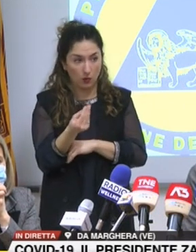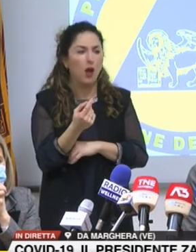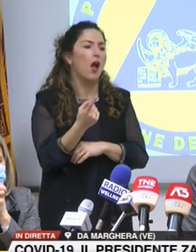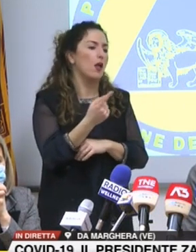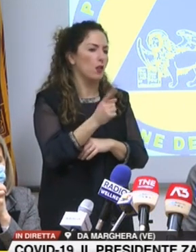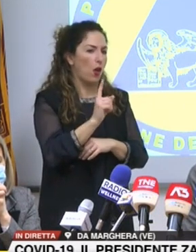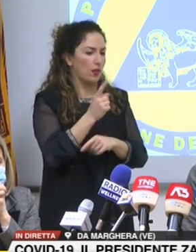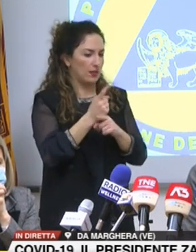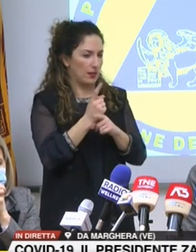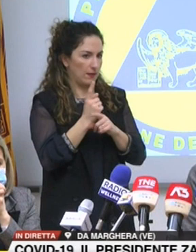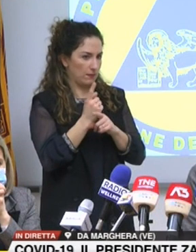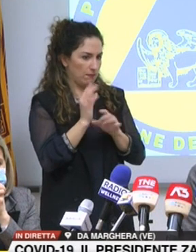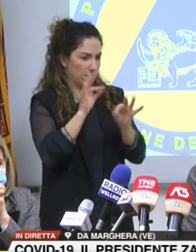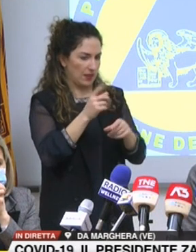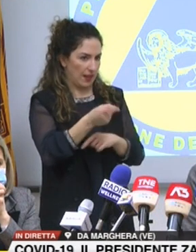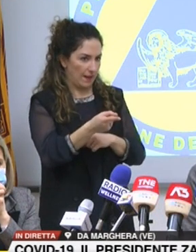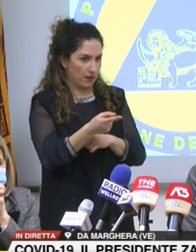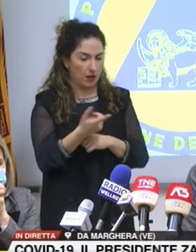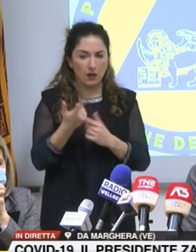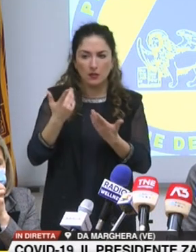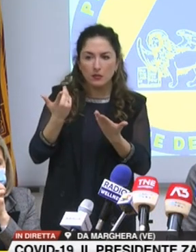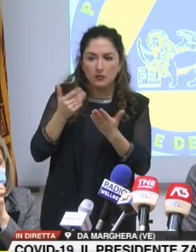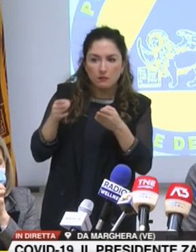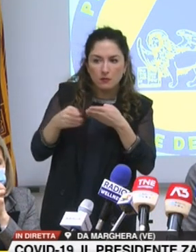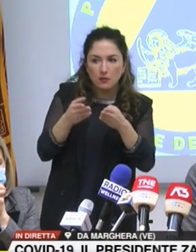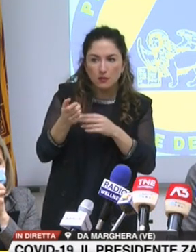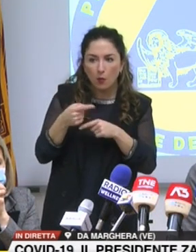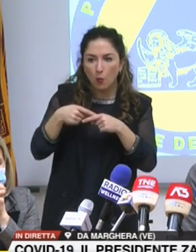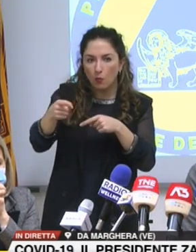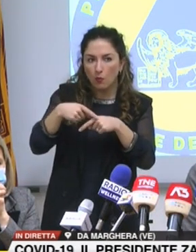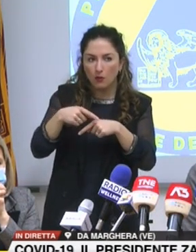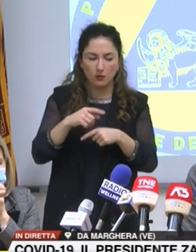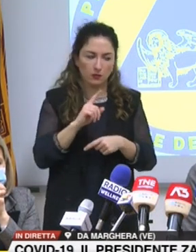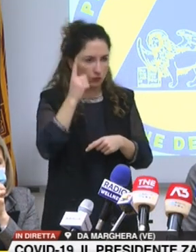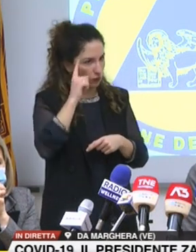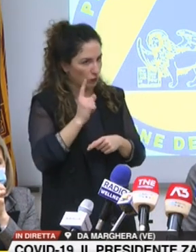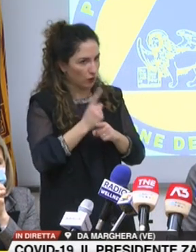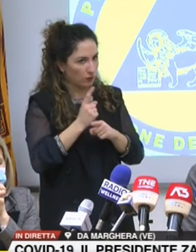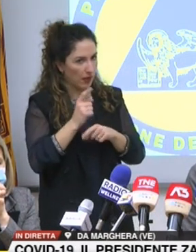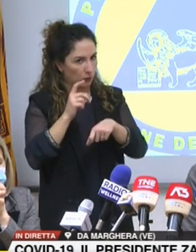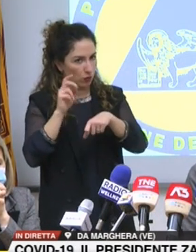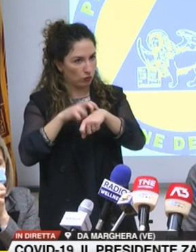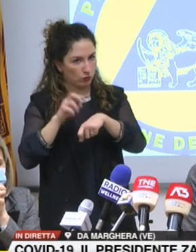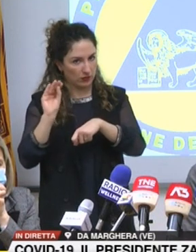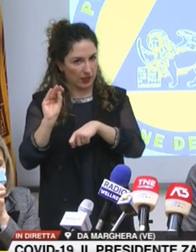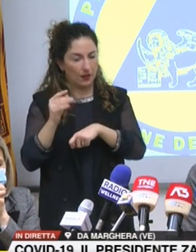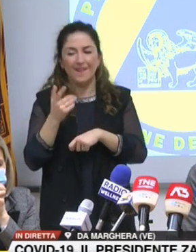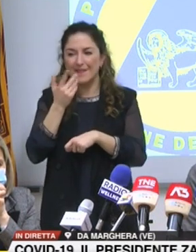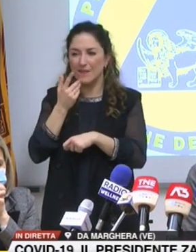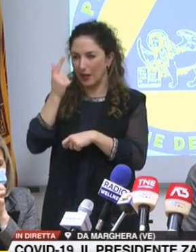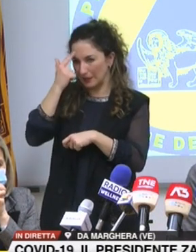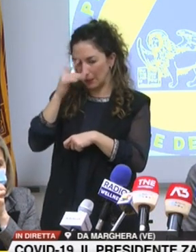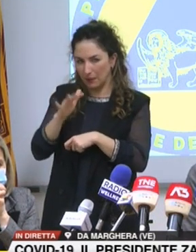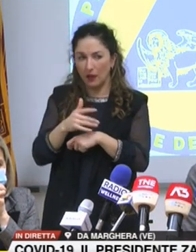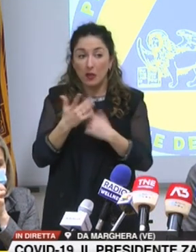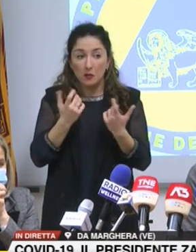mandare. E l'iter prevede quanto tempo di... Non lo so, dobbiamo chiedere al dottor Rigoli, lui mi ha fatto vedere. Dovrebbe sapere